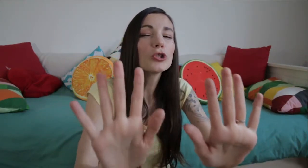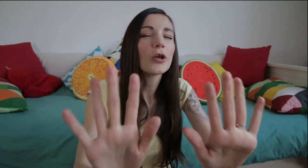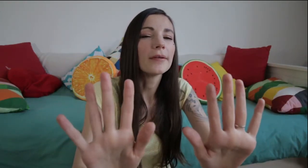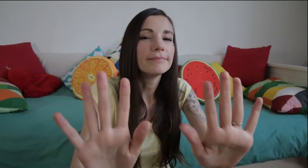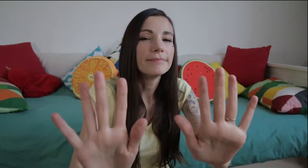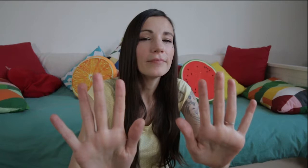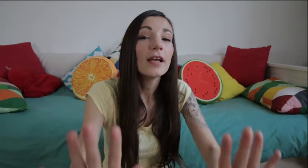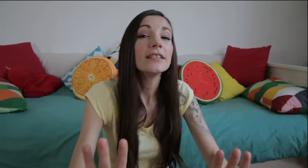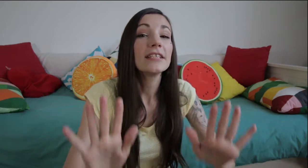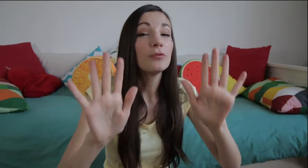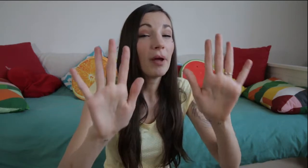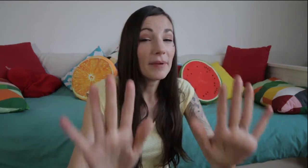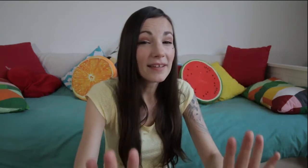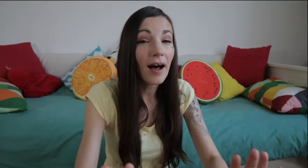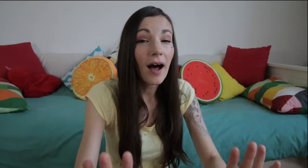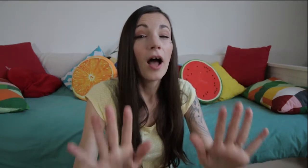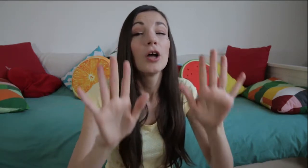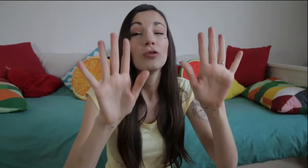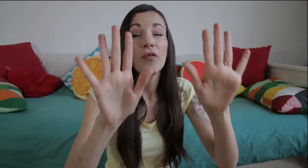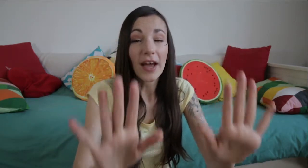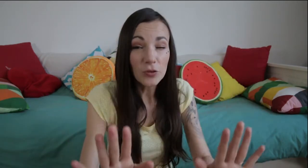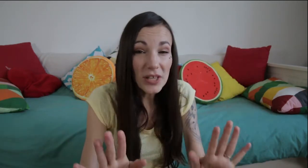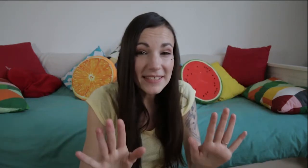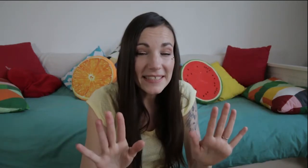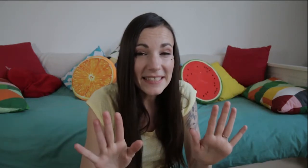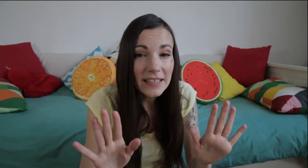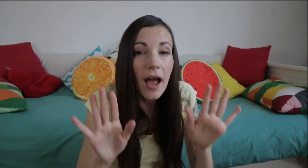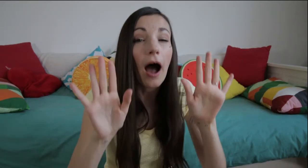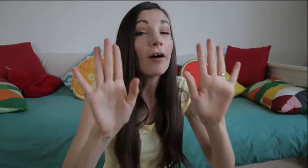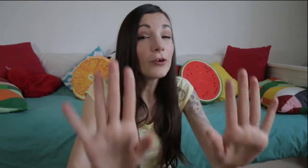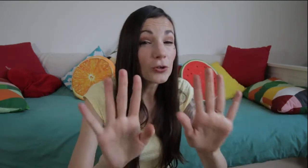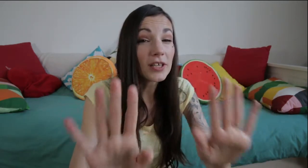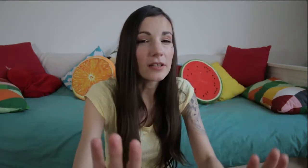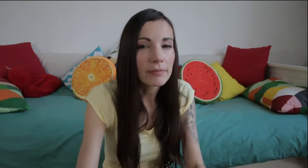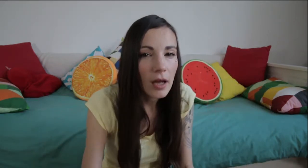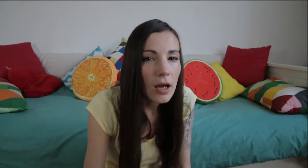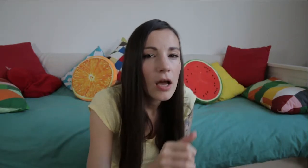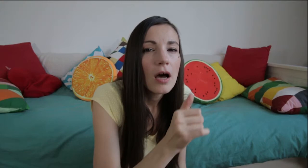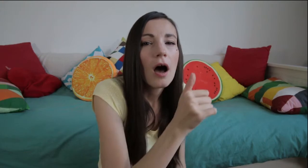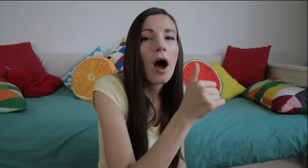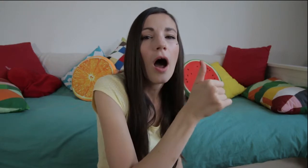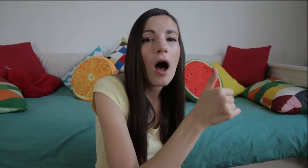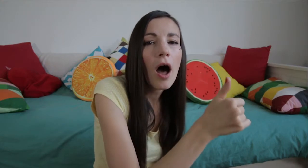motion. Ce qui vous permettra de faire tous les signes à votre rythme.